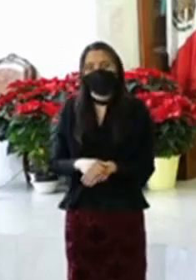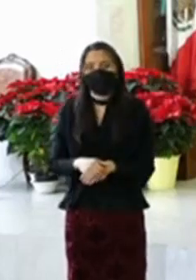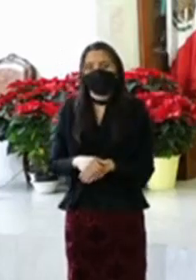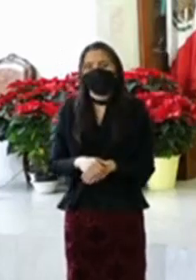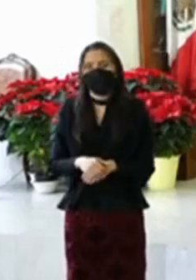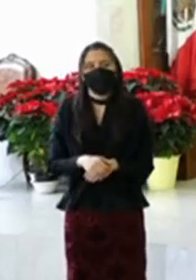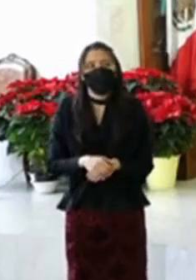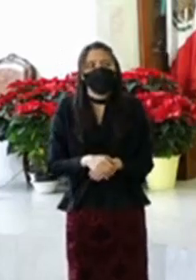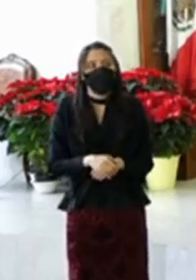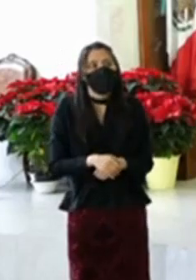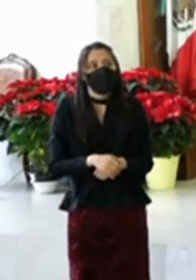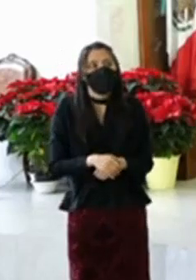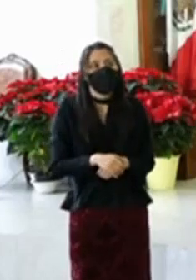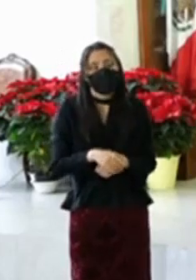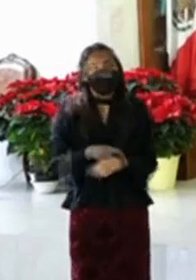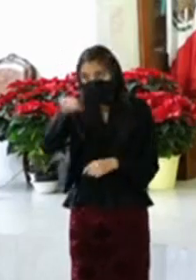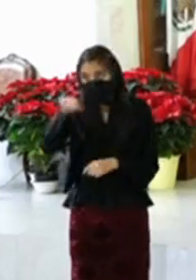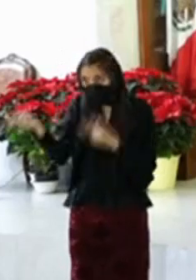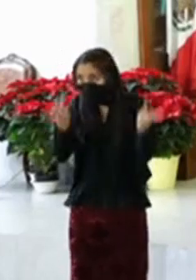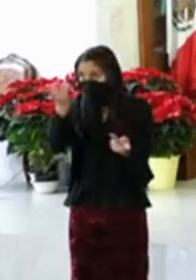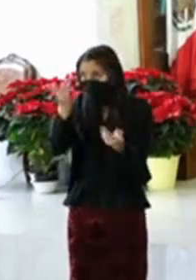¿nosotros estamos con Dios?